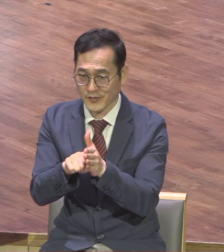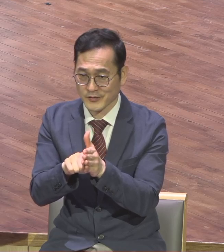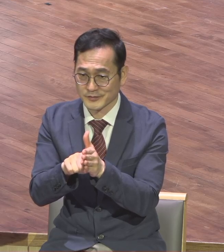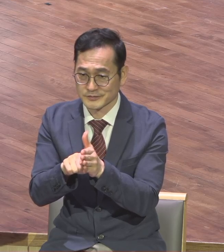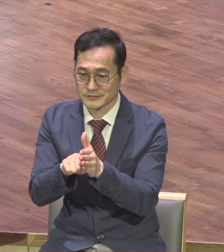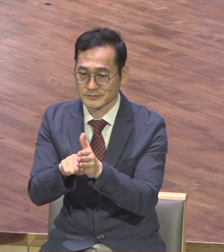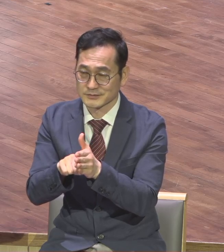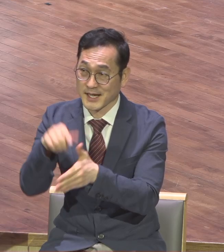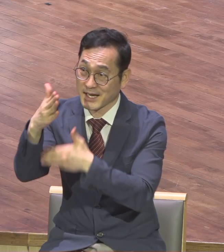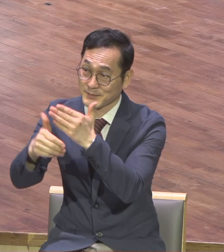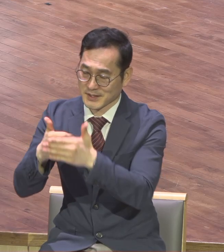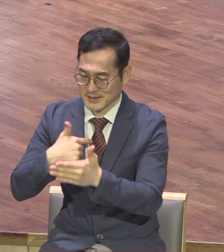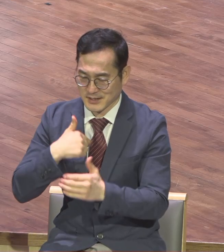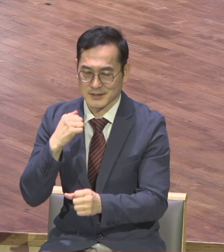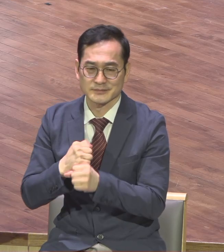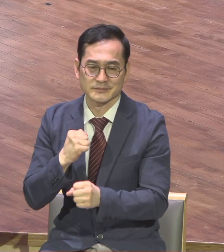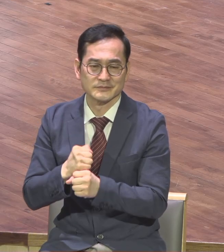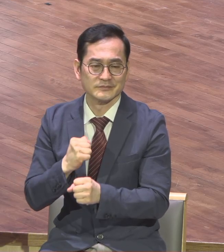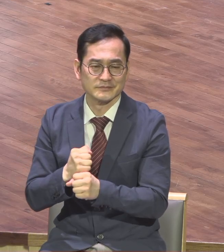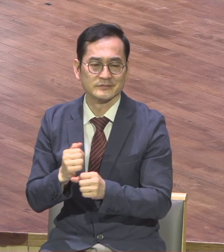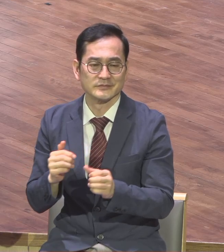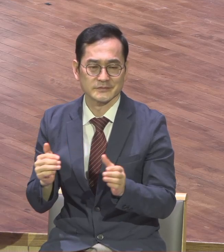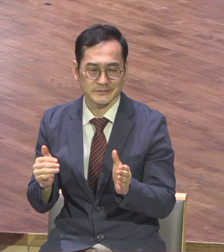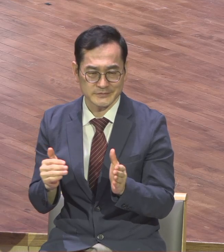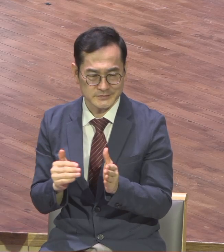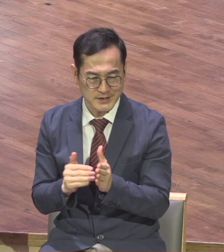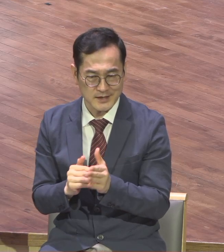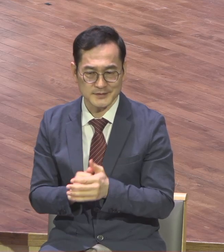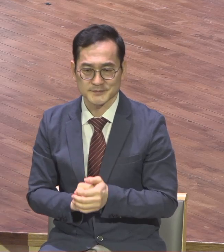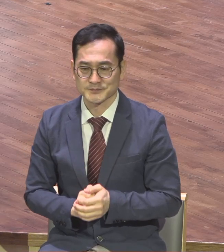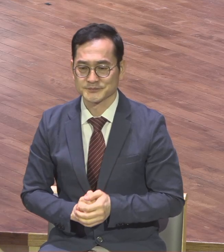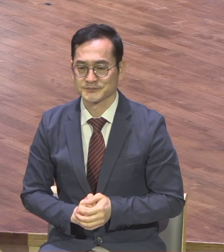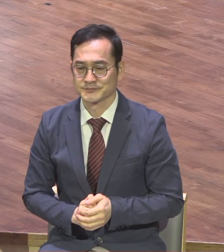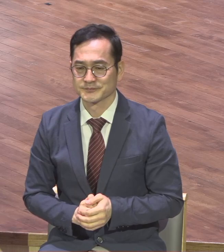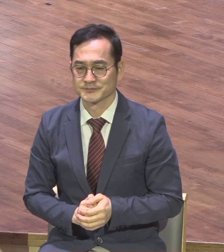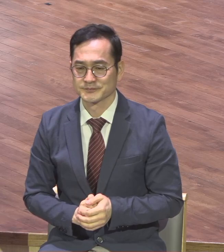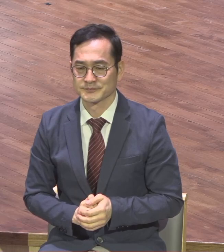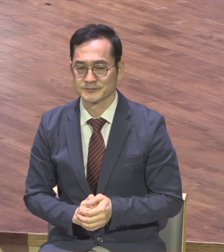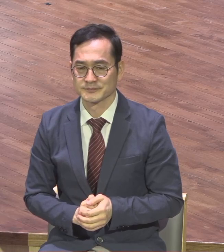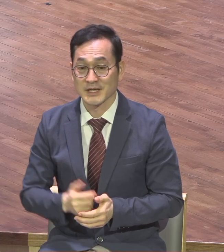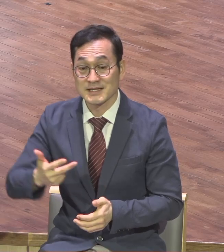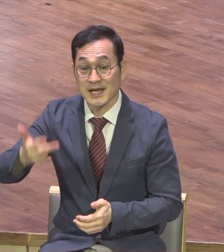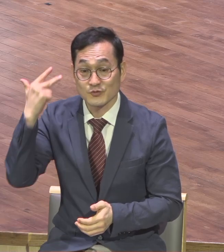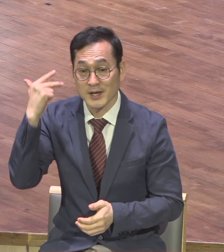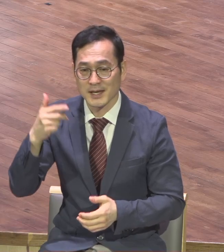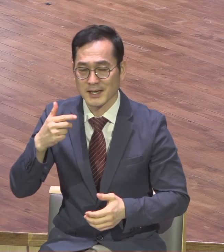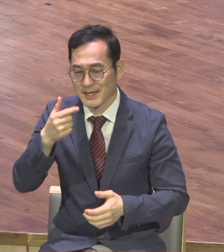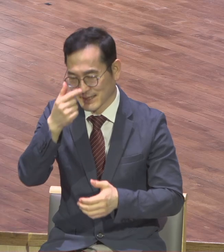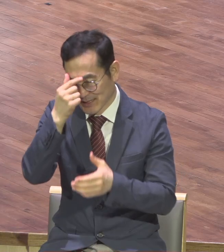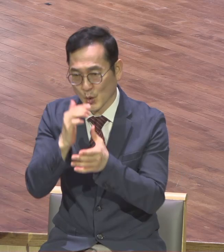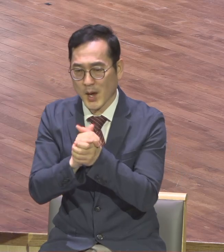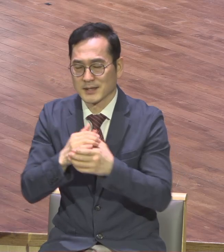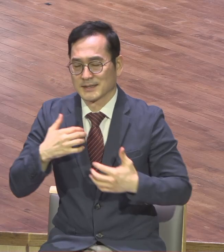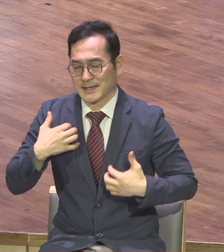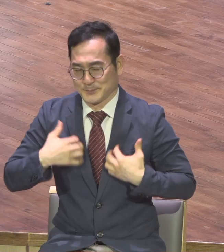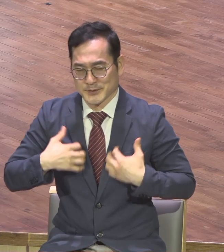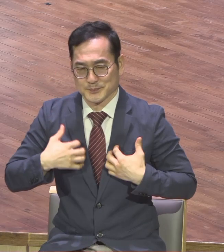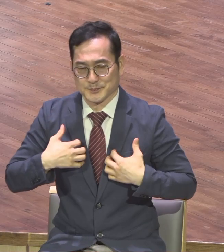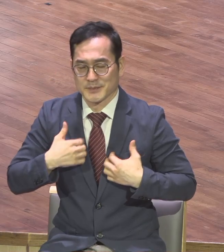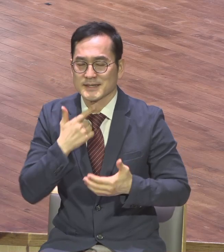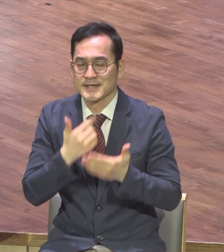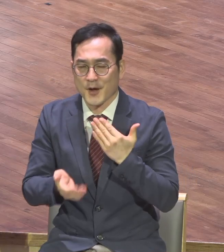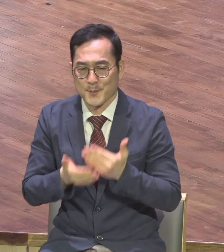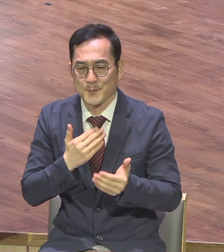말씀을 드립니다. 지난 한 주간 기도하는 기쁨을 체험해라 그랬는데 한 주간